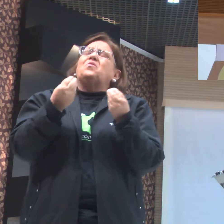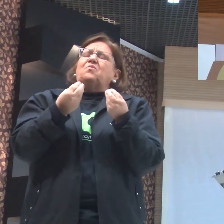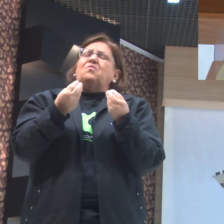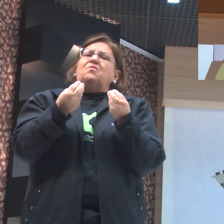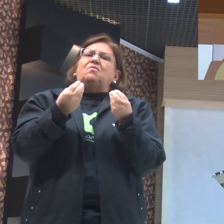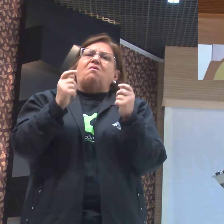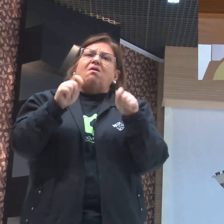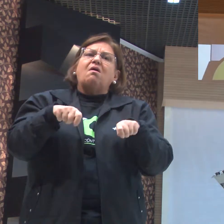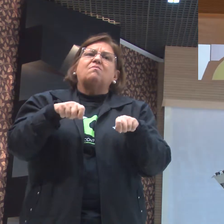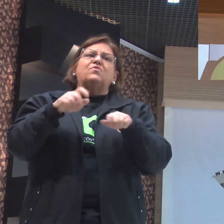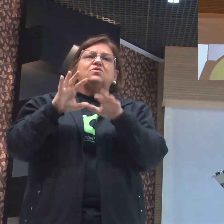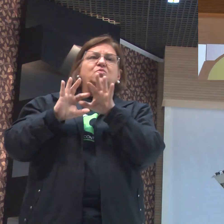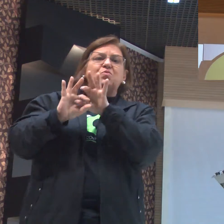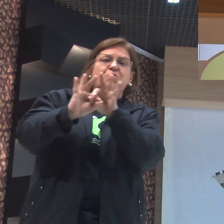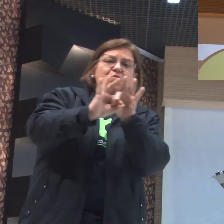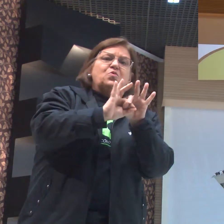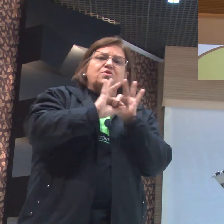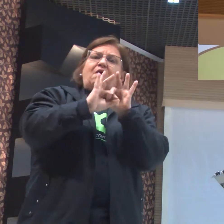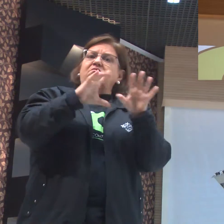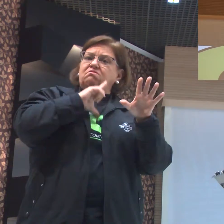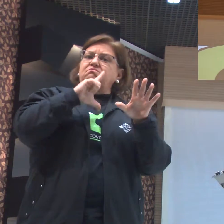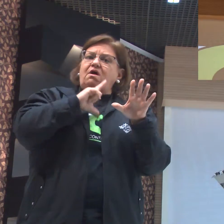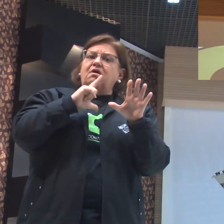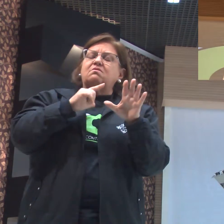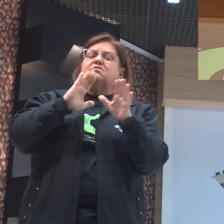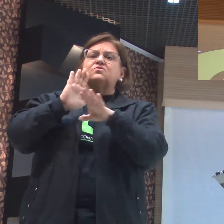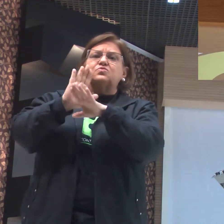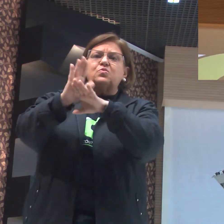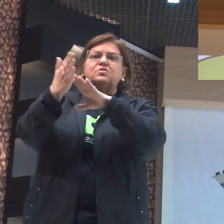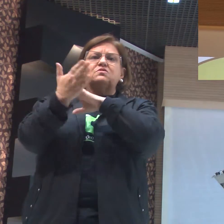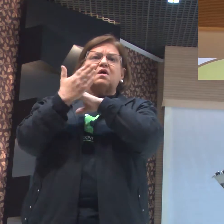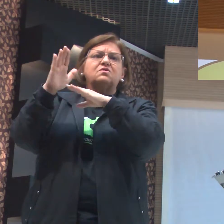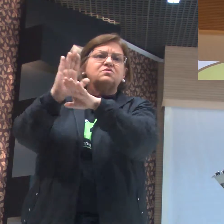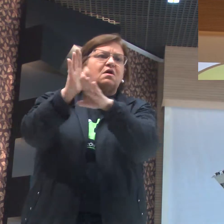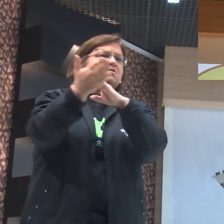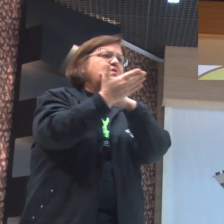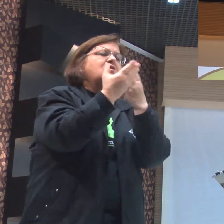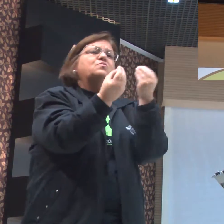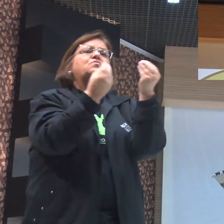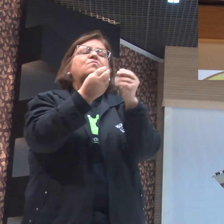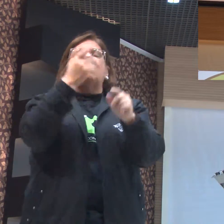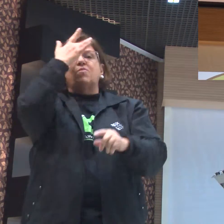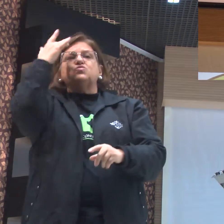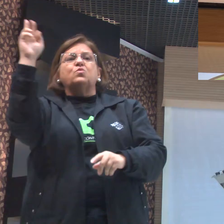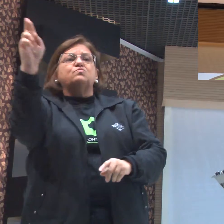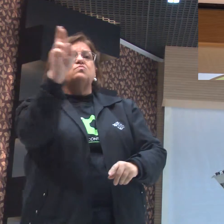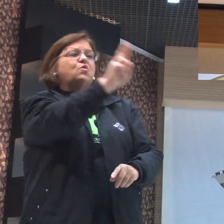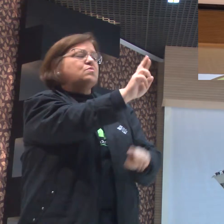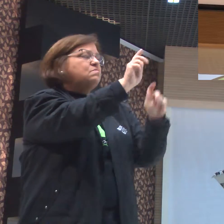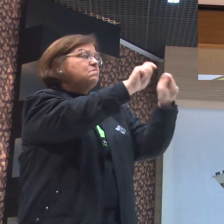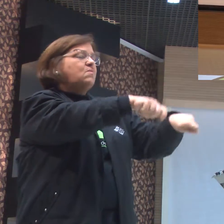maneira a unidade promove solidariedade? Alguém quer contribuir com a gente com uma resposta aí? Levante a